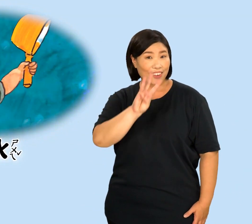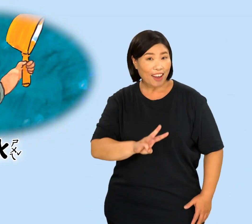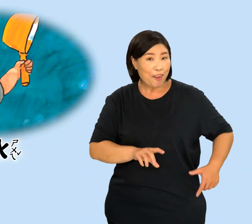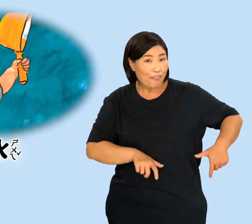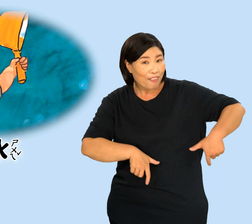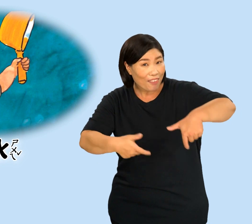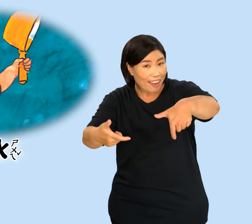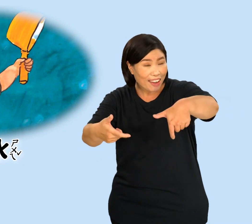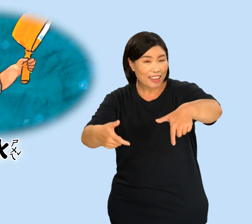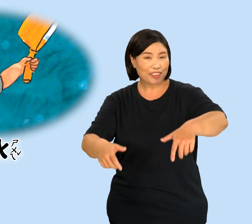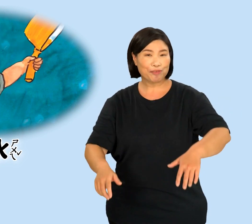泼水，